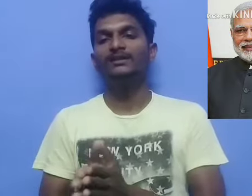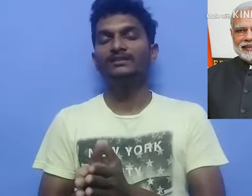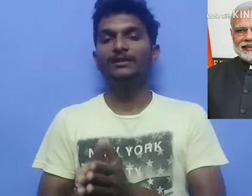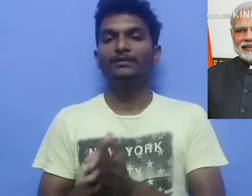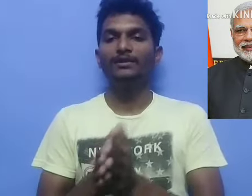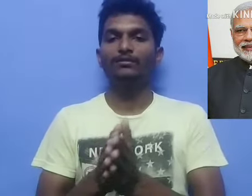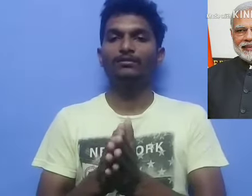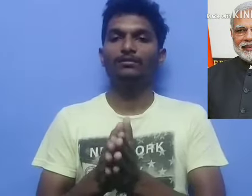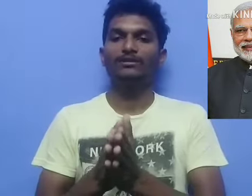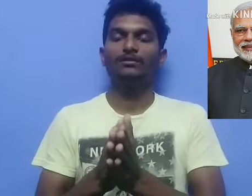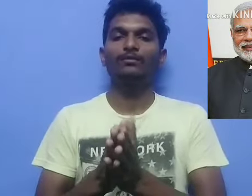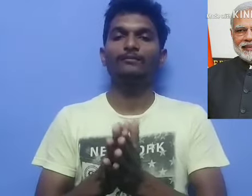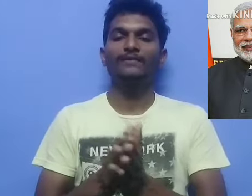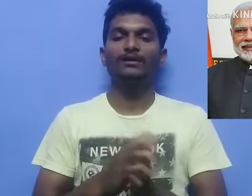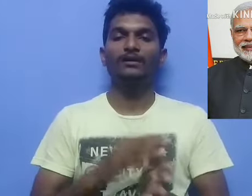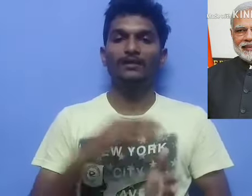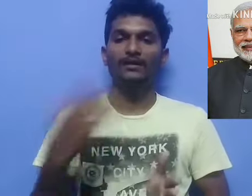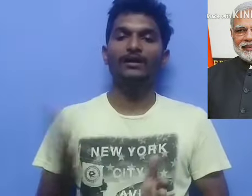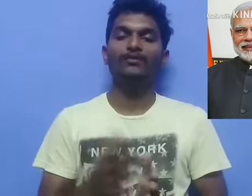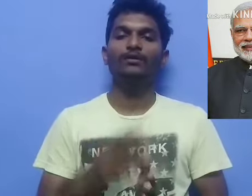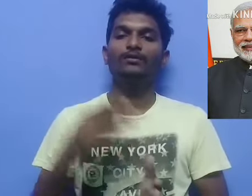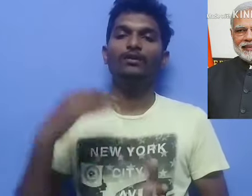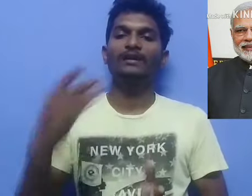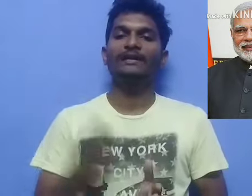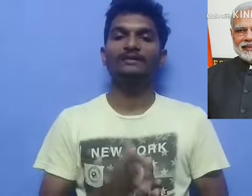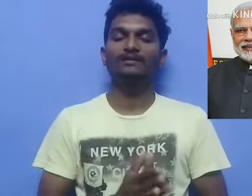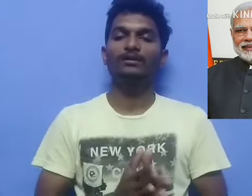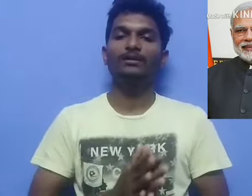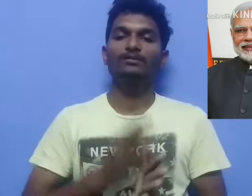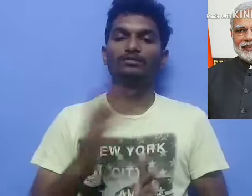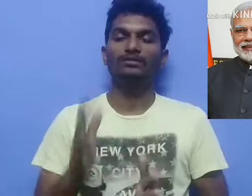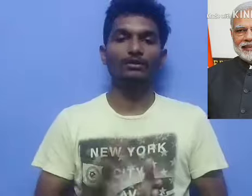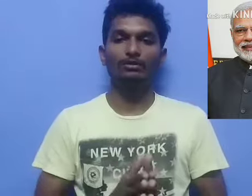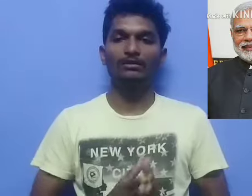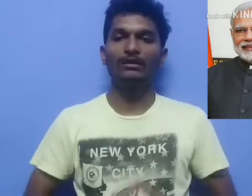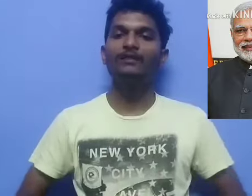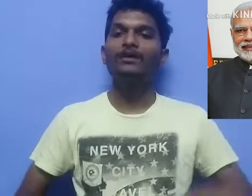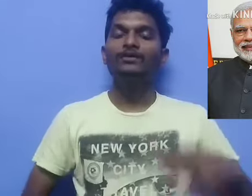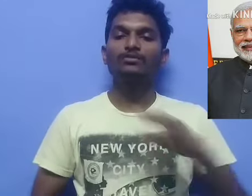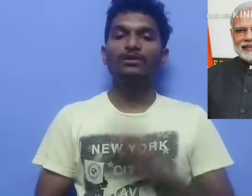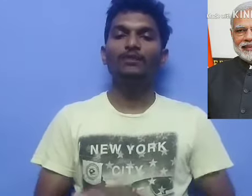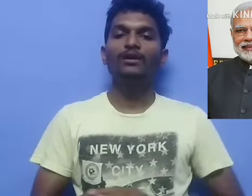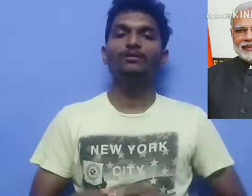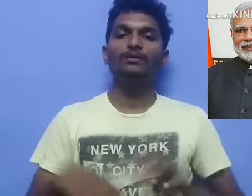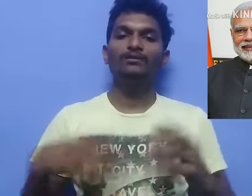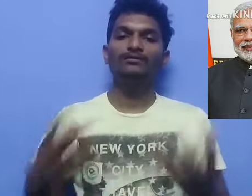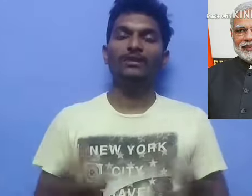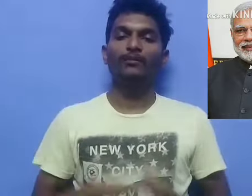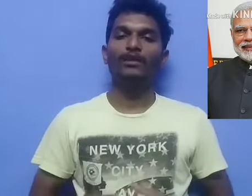ஜிஎஸ்டி அப்படிங்கிற ஒரு விஷயத்த, இந்தியா ஃபுல்லாக வந்து ஒரே டேக்ஸ் அப்படிங்கிற ஒரு விஷயத்த கொண்டு வந்திருந்தாரு. ஸோ இந்த மாதிரி விஷயங்கள்லாம்